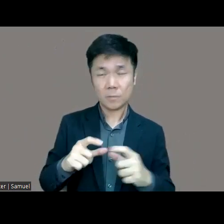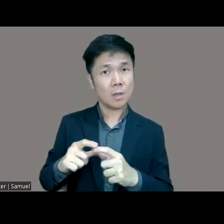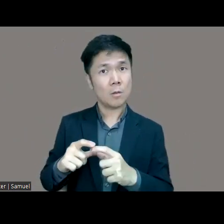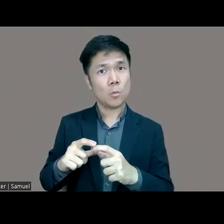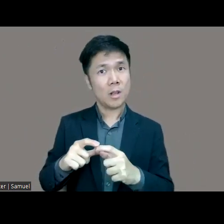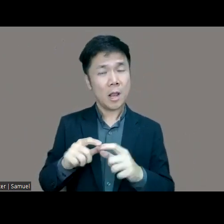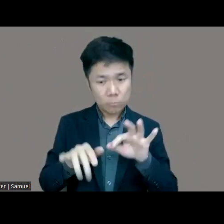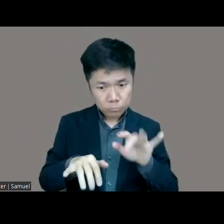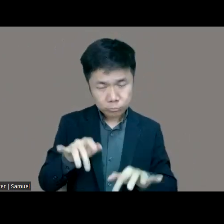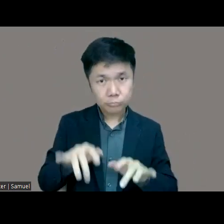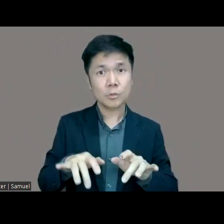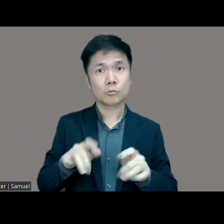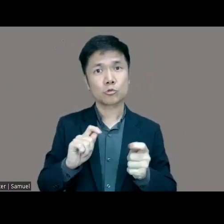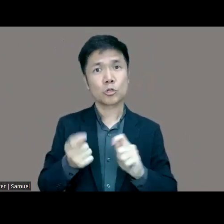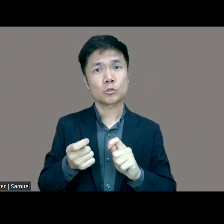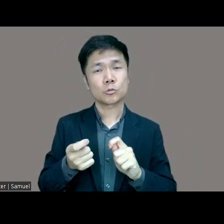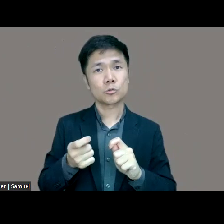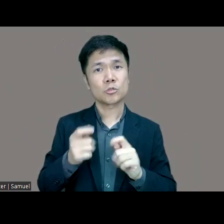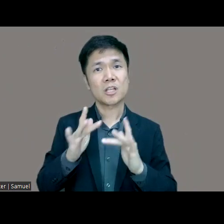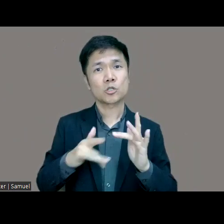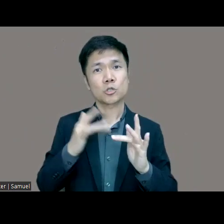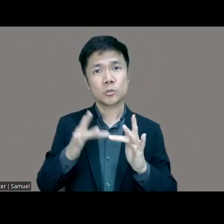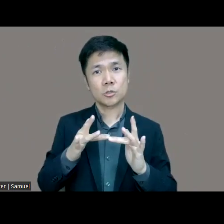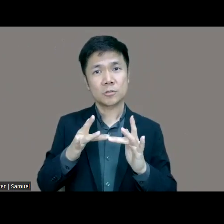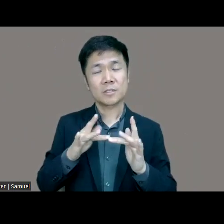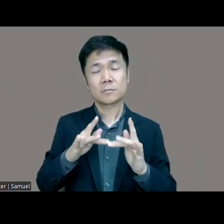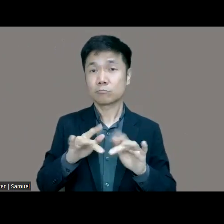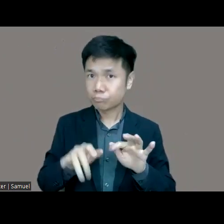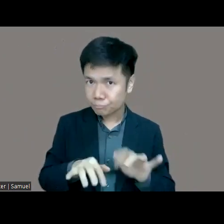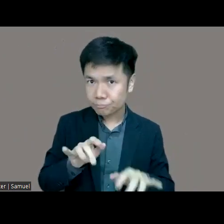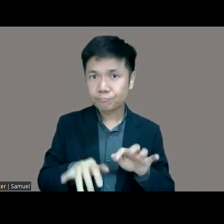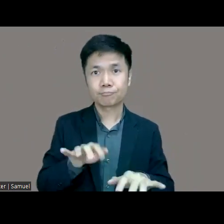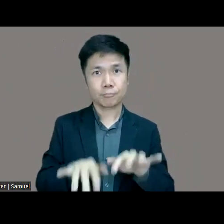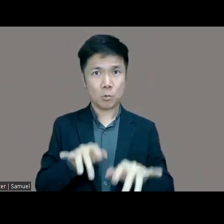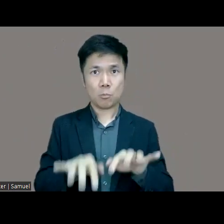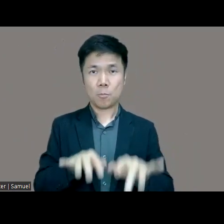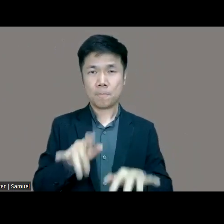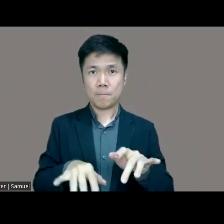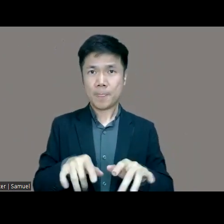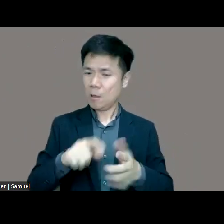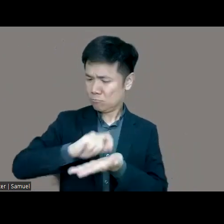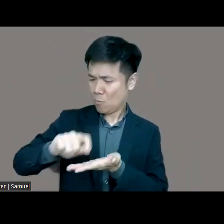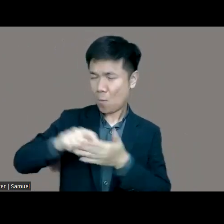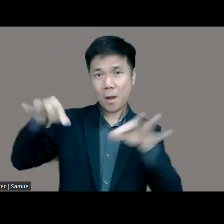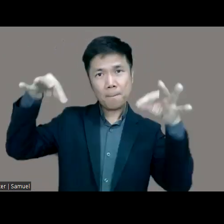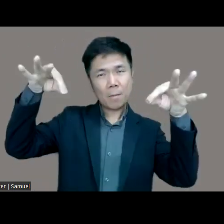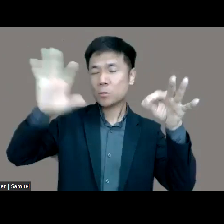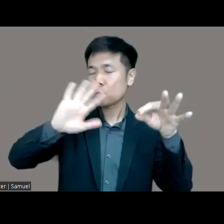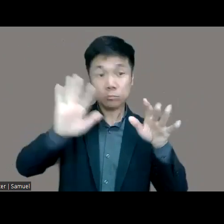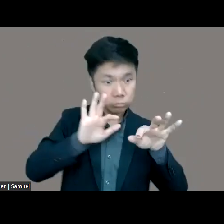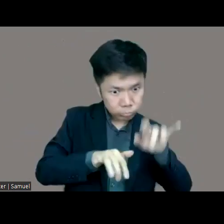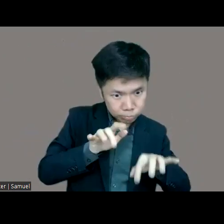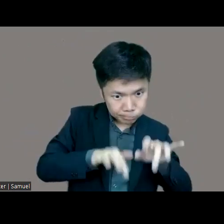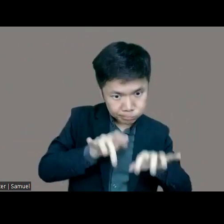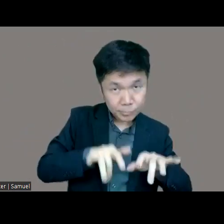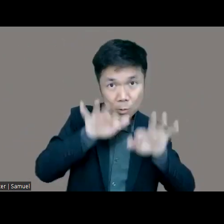numérisation. Il y a plus de processus numériques. Il y a aussi des processus en relation